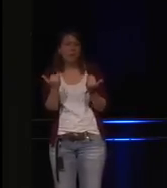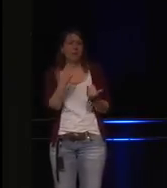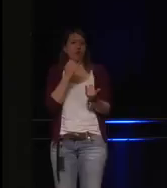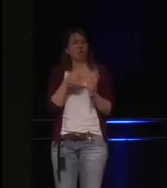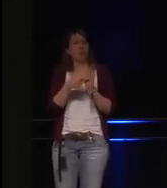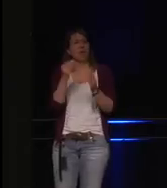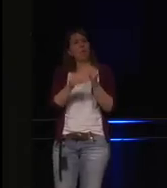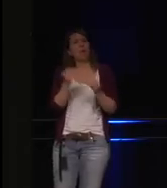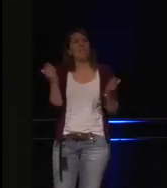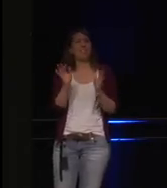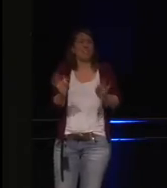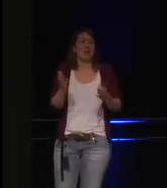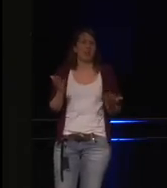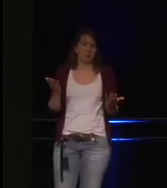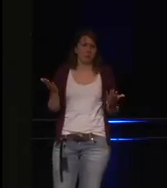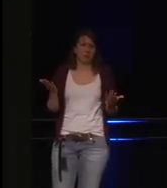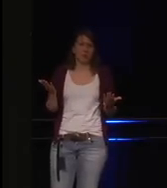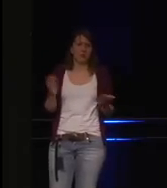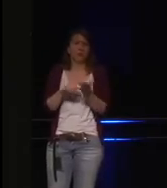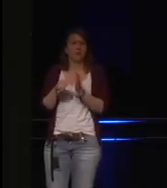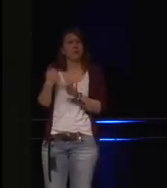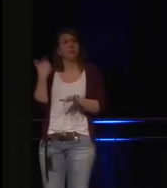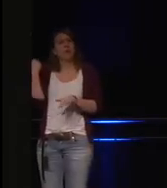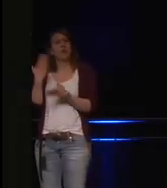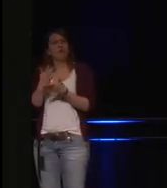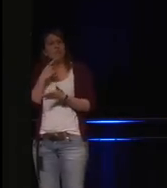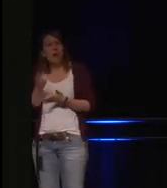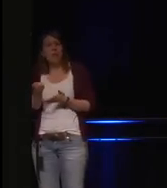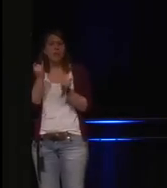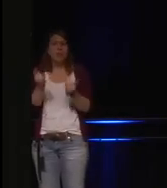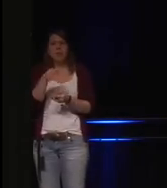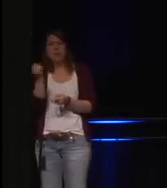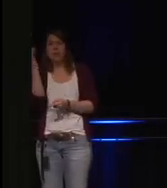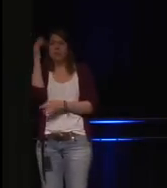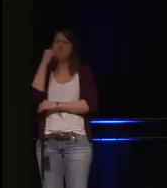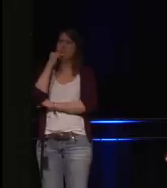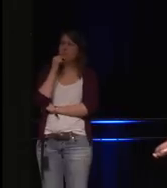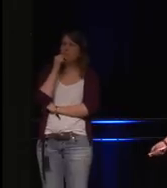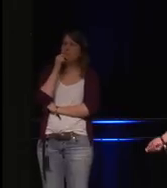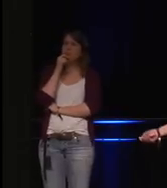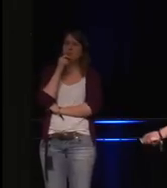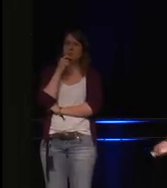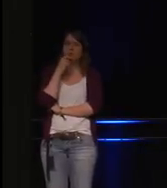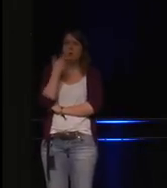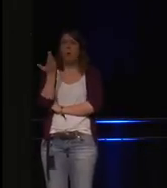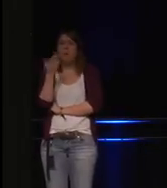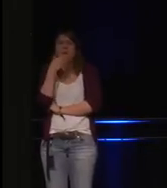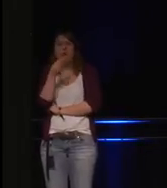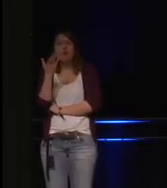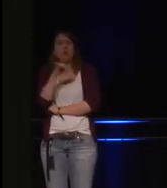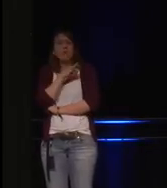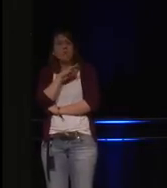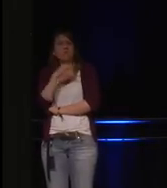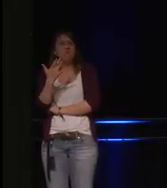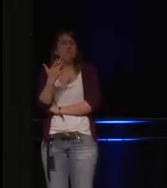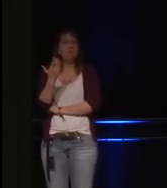problemas, porque como lo dije antes, puede que ahora creéis que todo